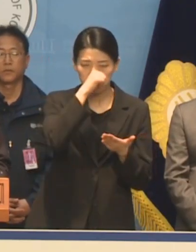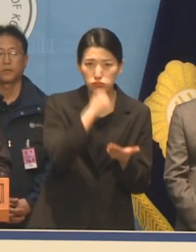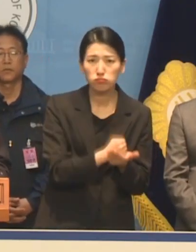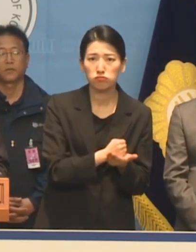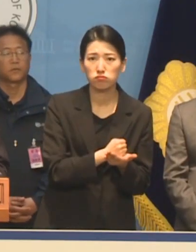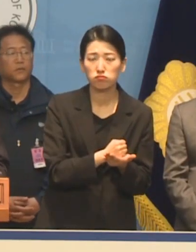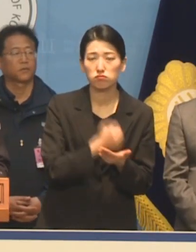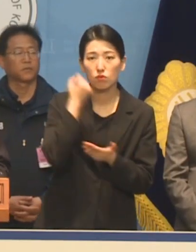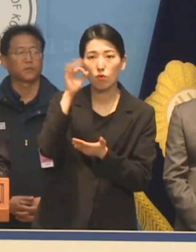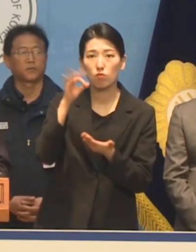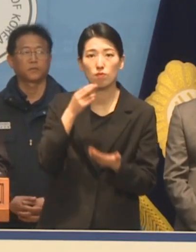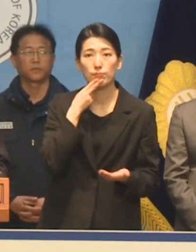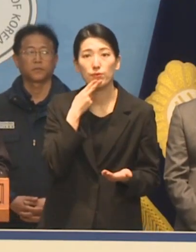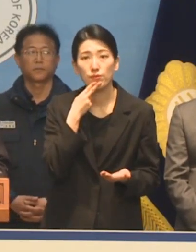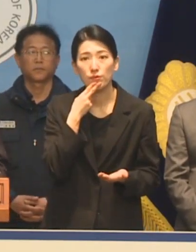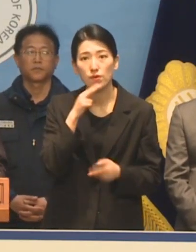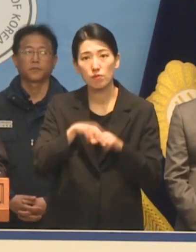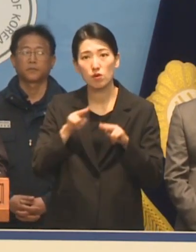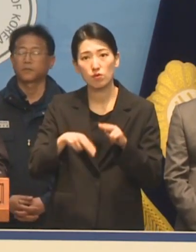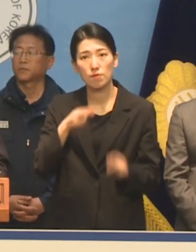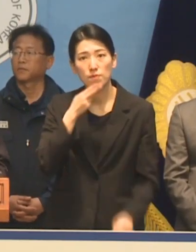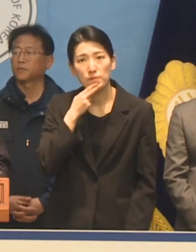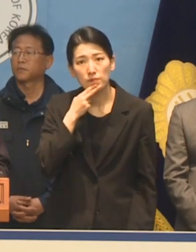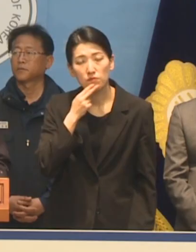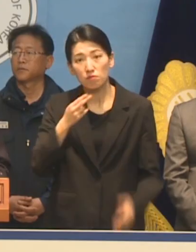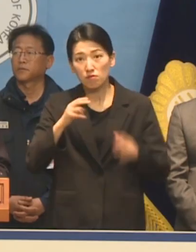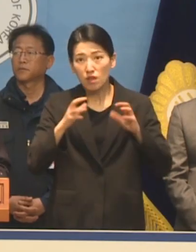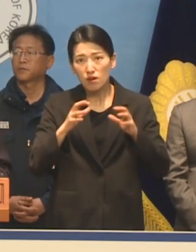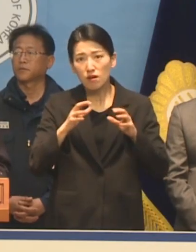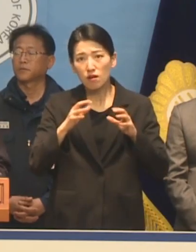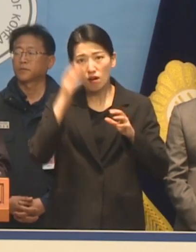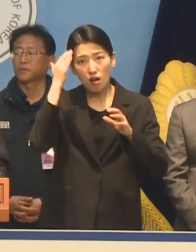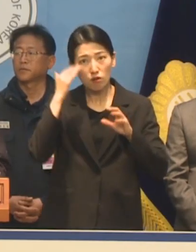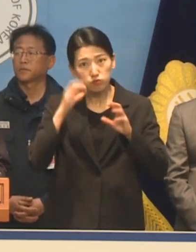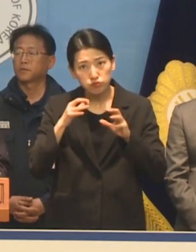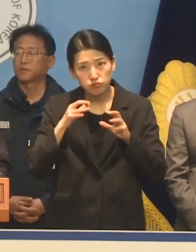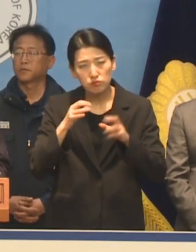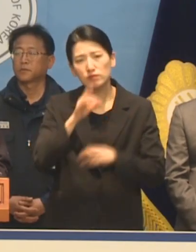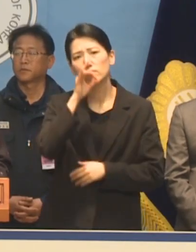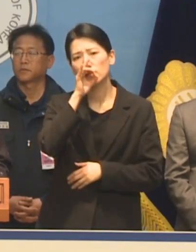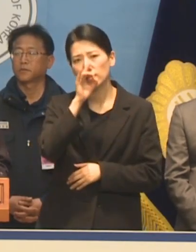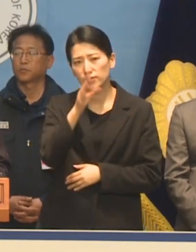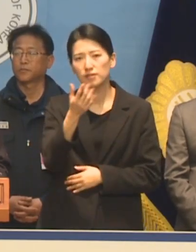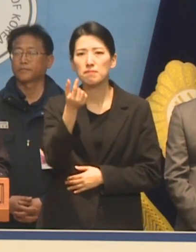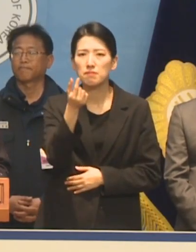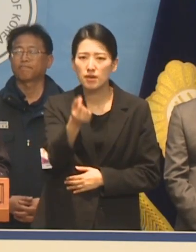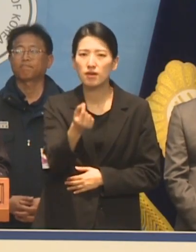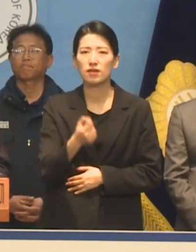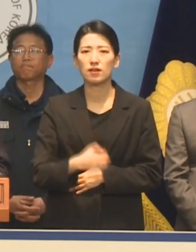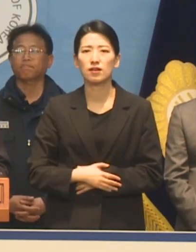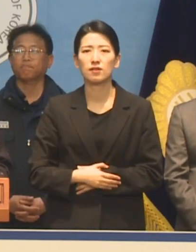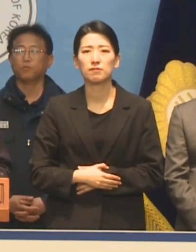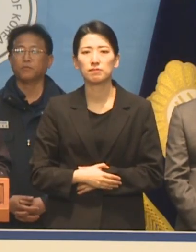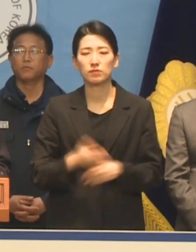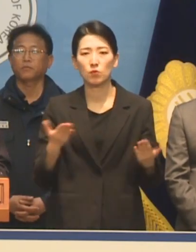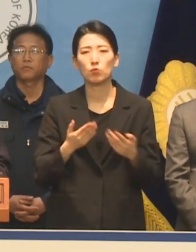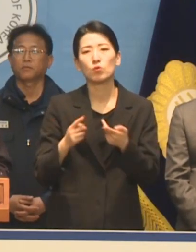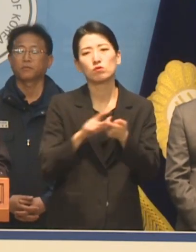월급과 퇴직금을 받지 못하는 나라가 되지 않도록 우리 노동자들을